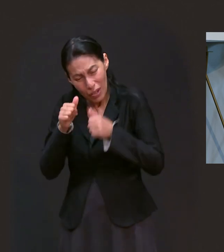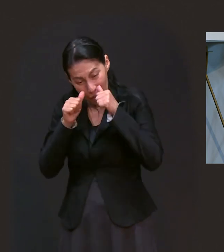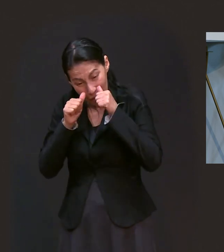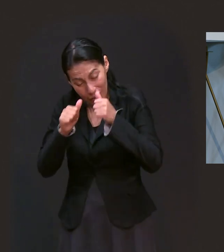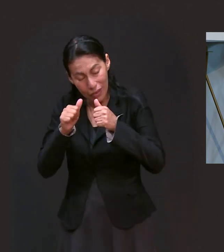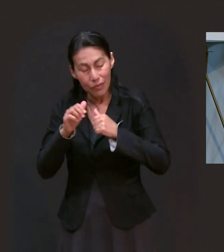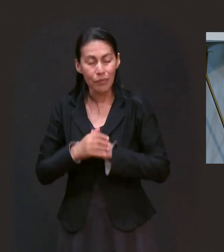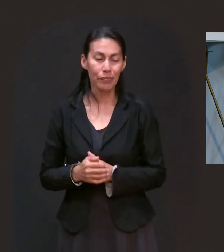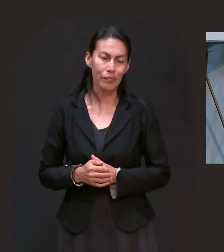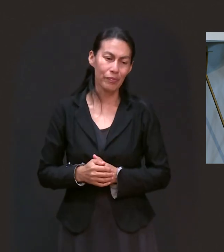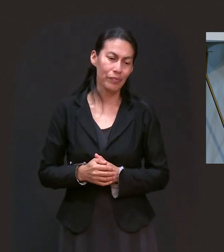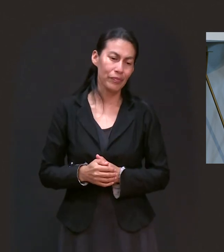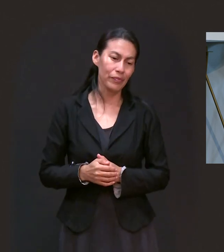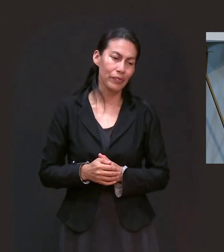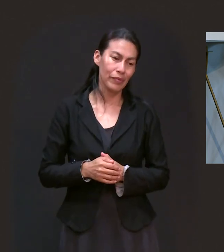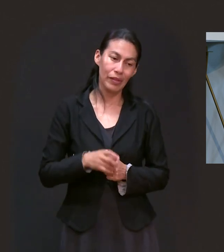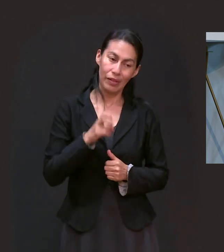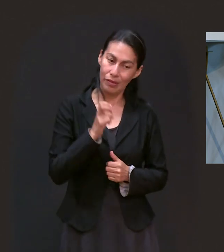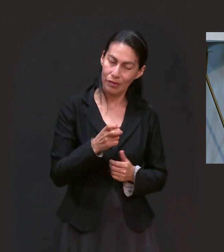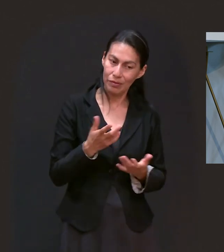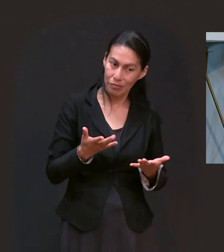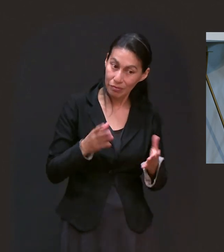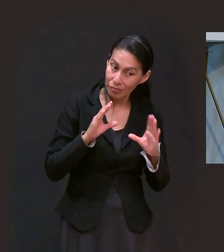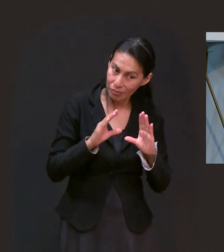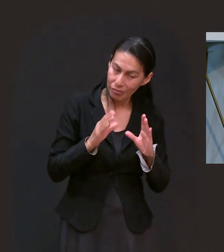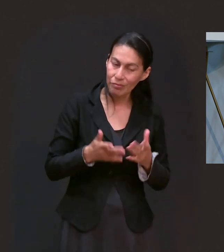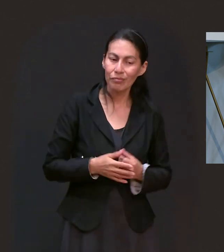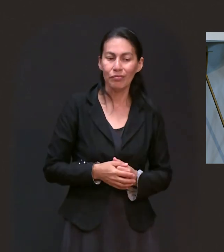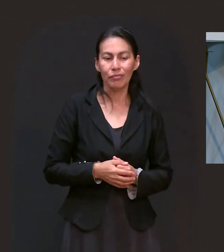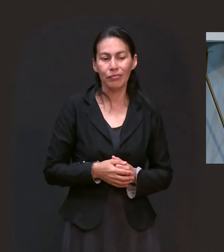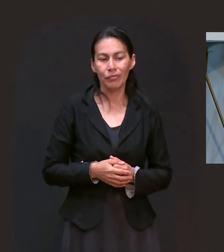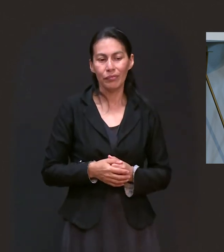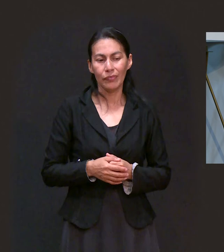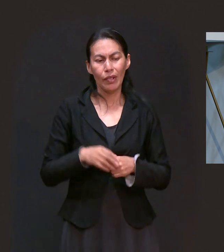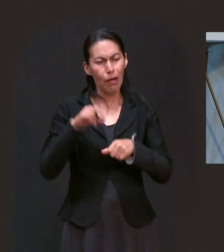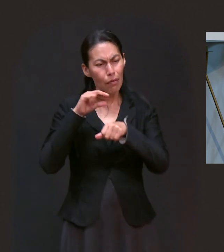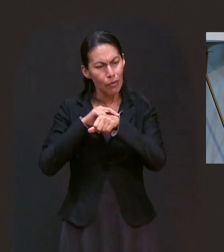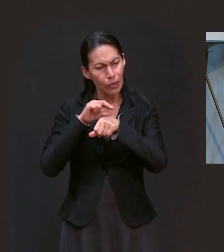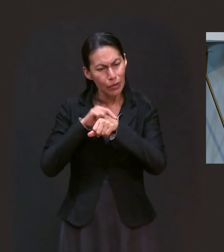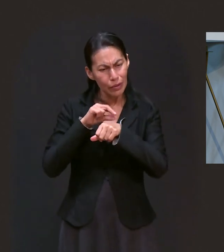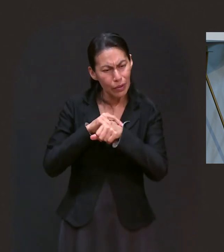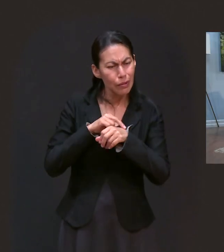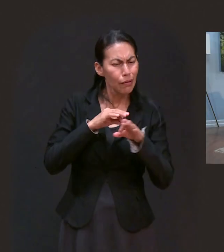que abriera los ojos hacia ya no tanto